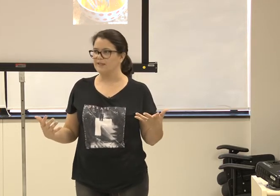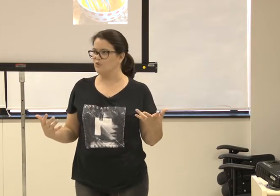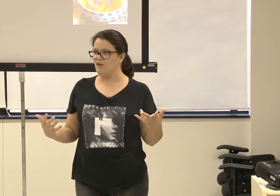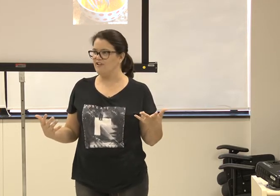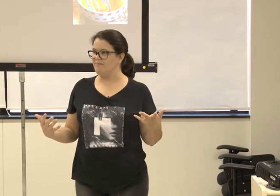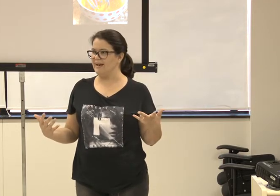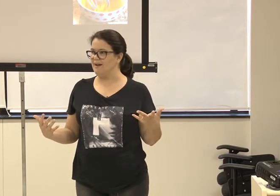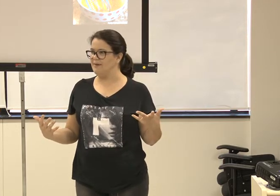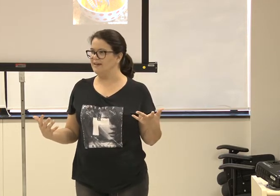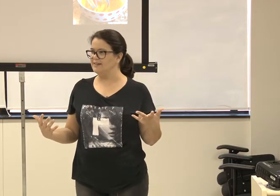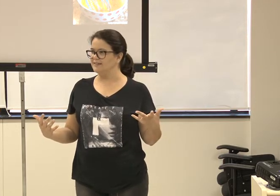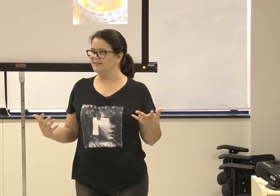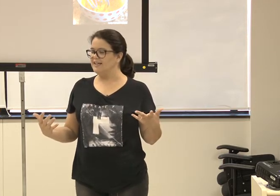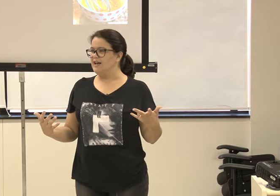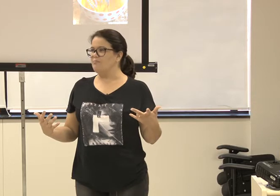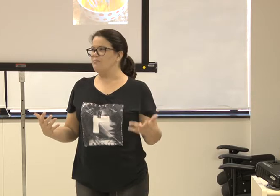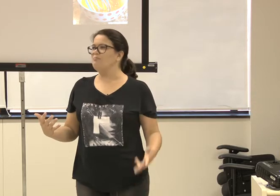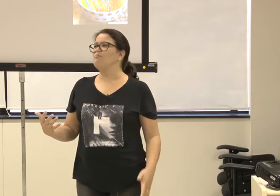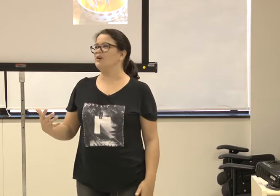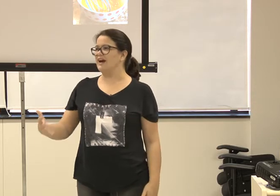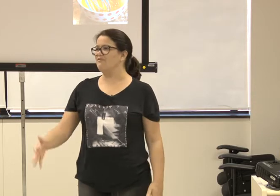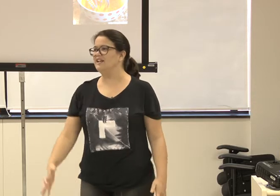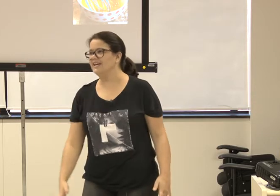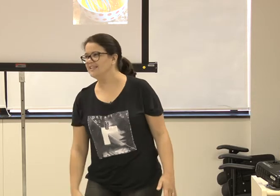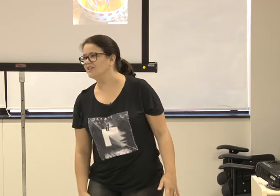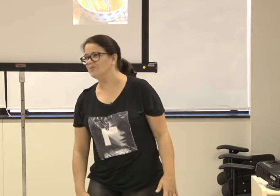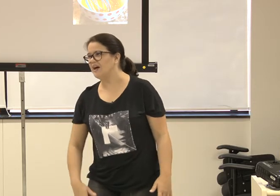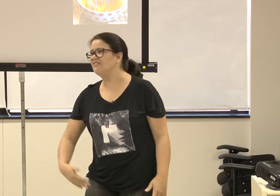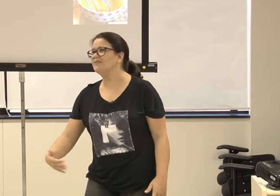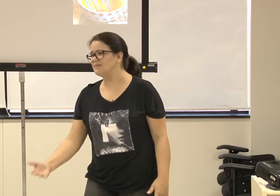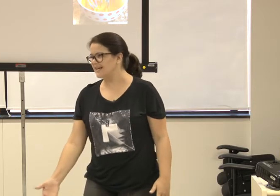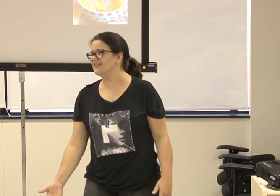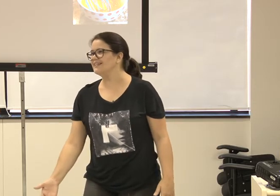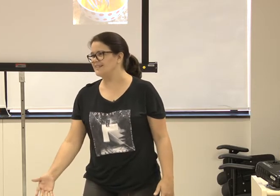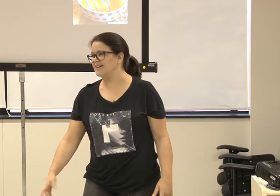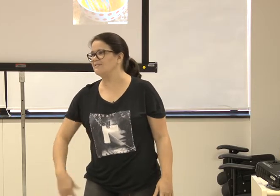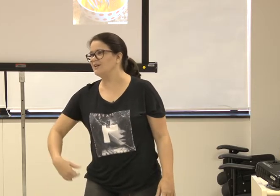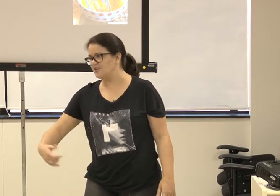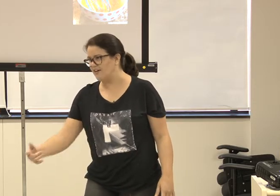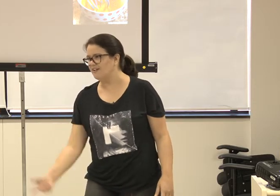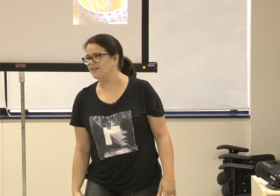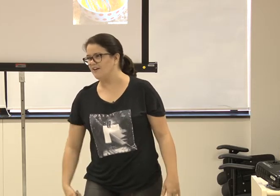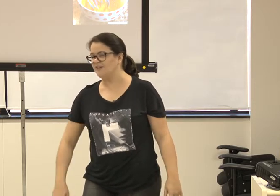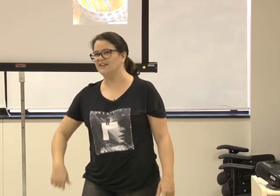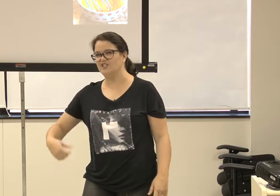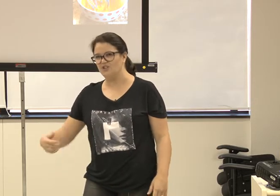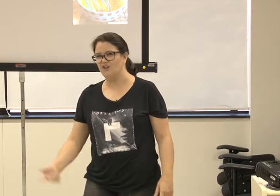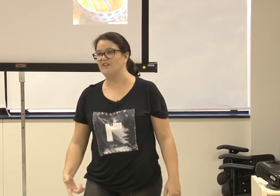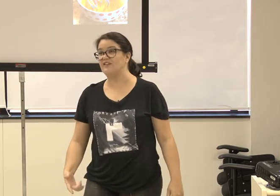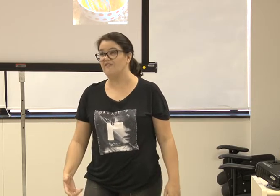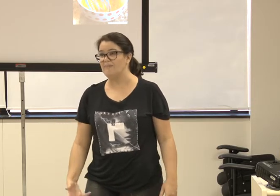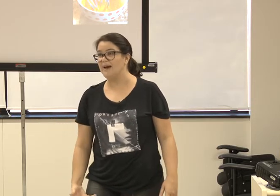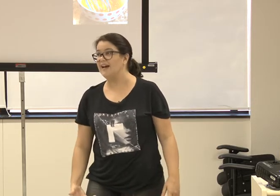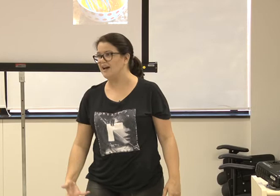Nunca ouviram pereba? Porque a ferida não dava tempo de cicatrizar. Você machucava de novo, aí virava pereba,